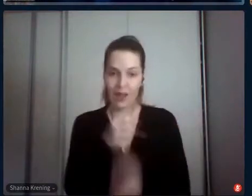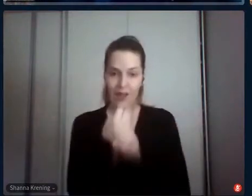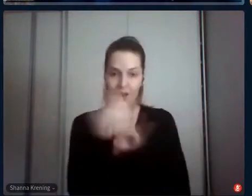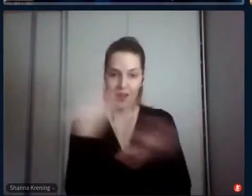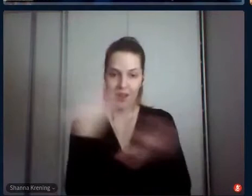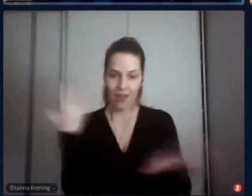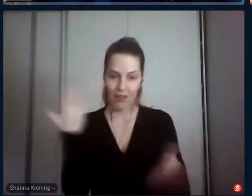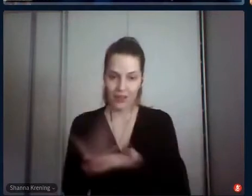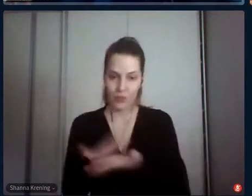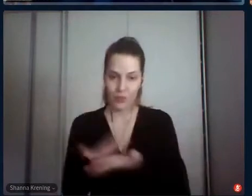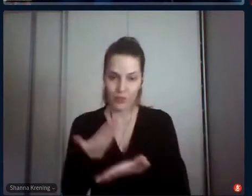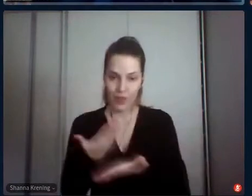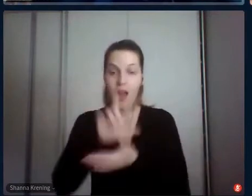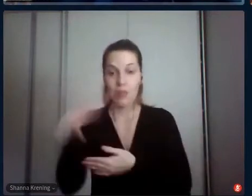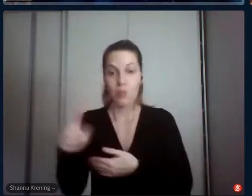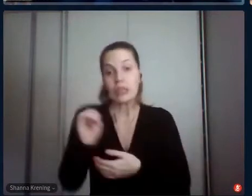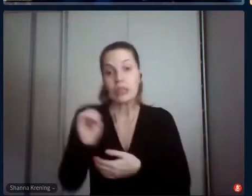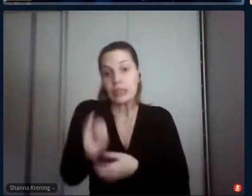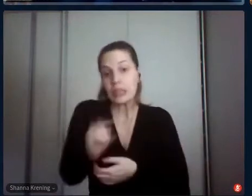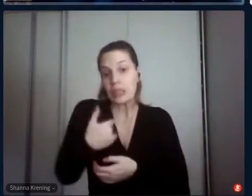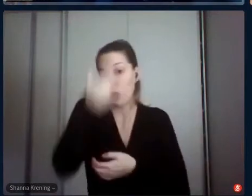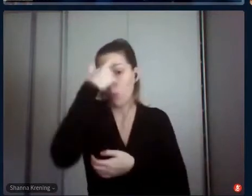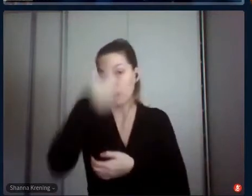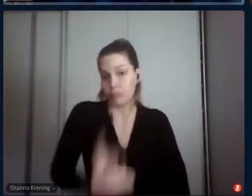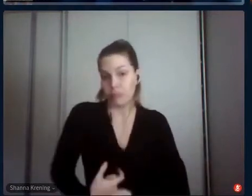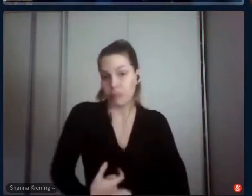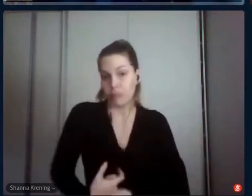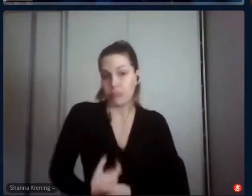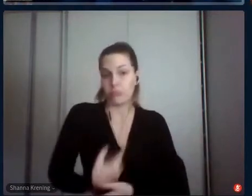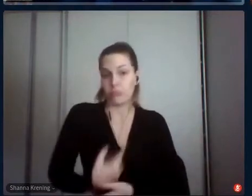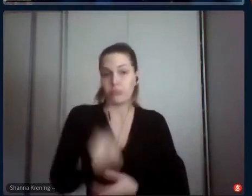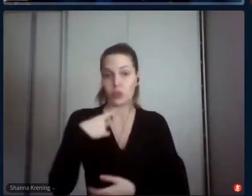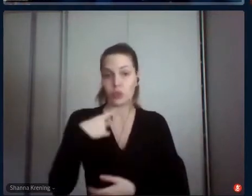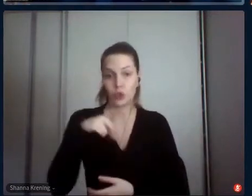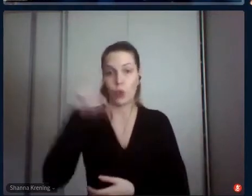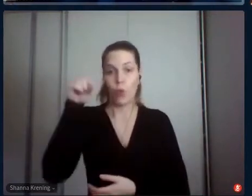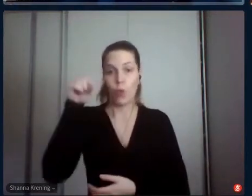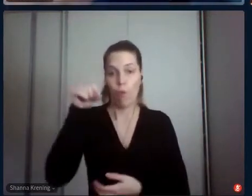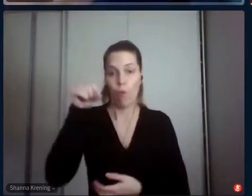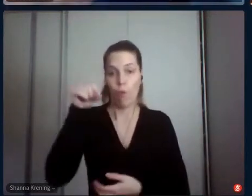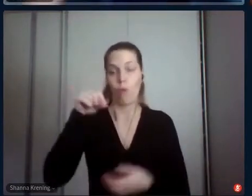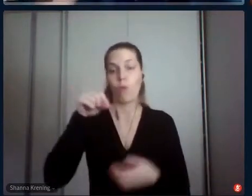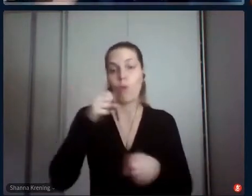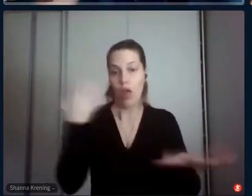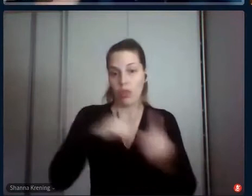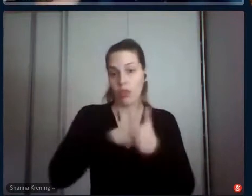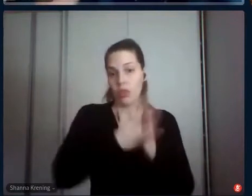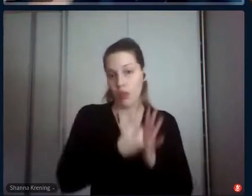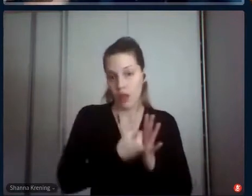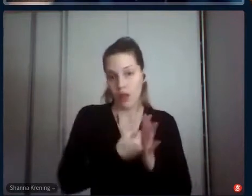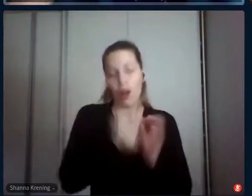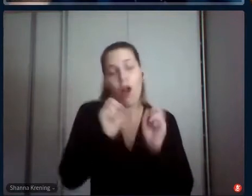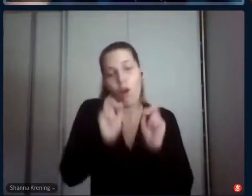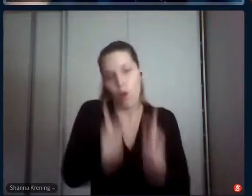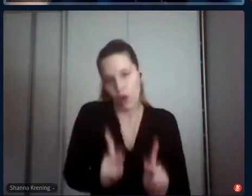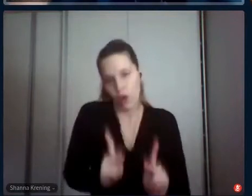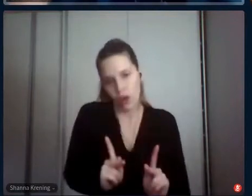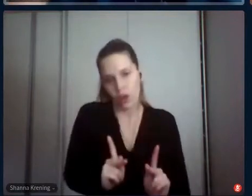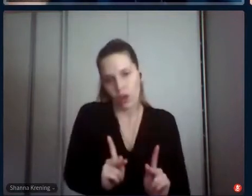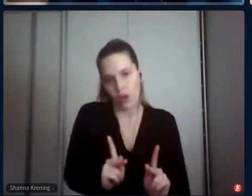alguma disciplina vai ser por escolha própria, não porque não pode seguir, essa que é a questão. Mas vai ter esse período